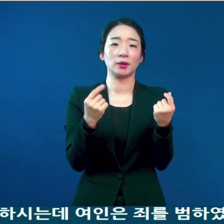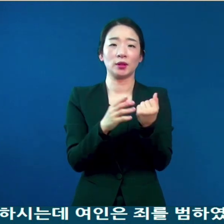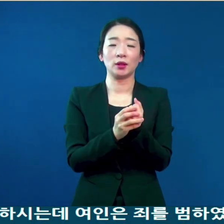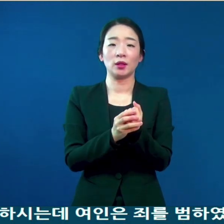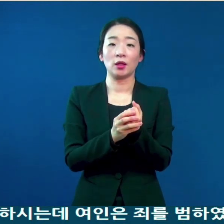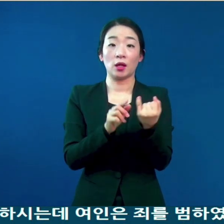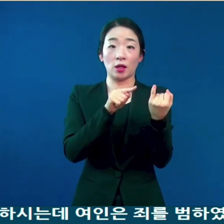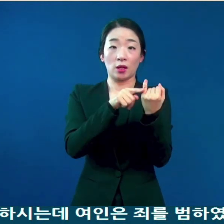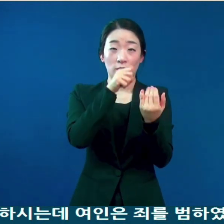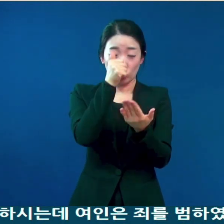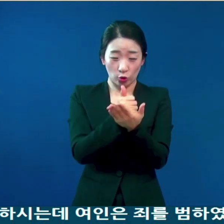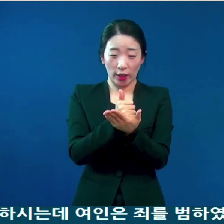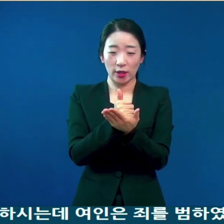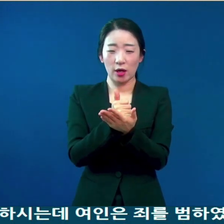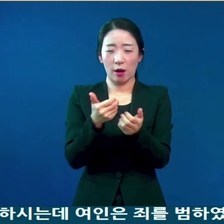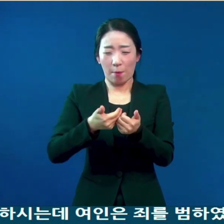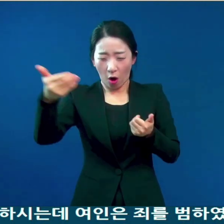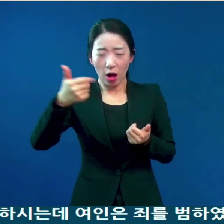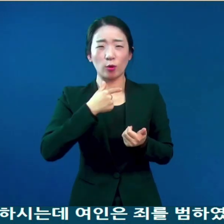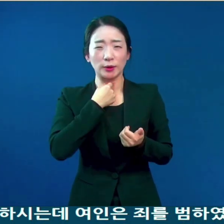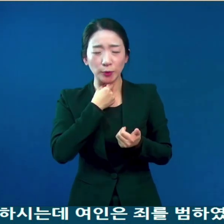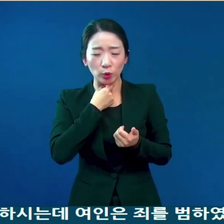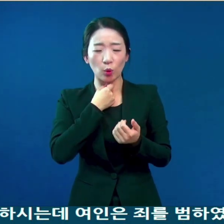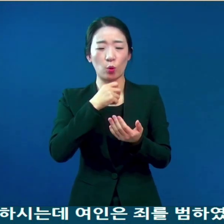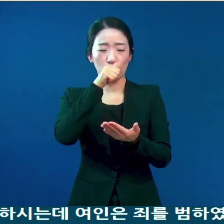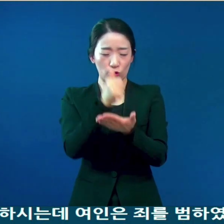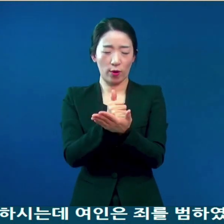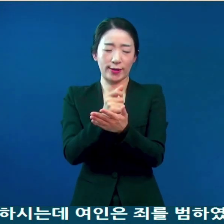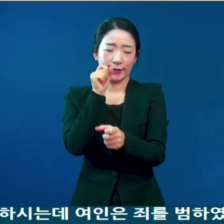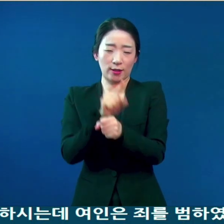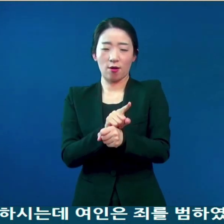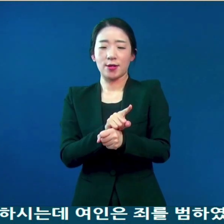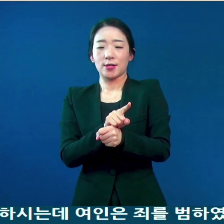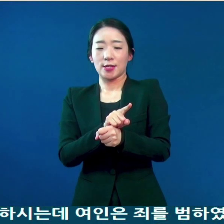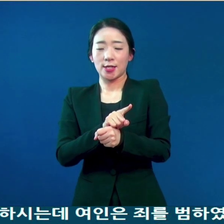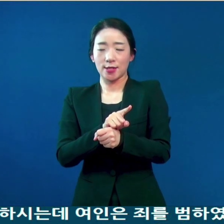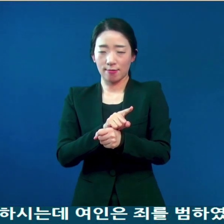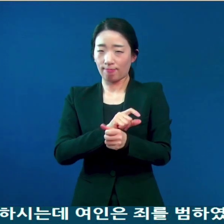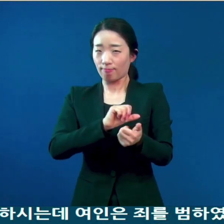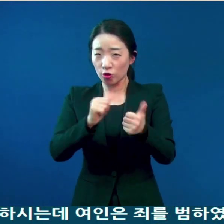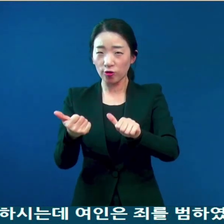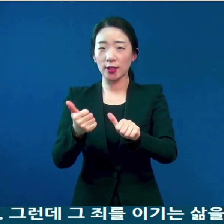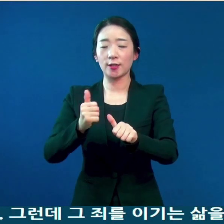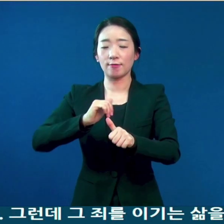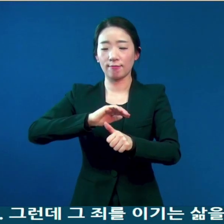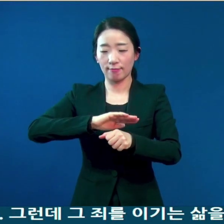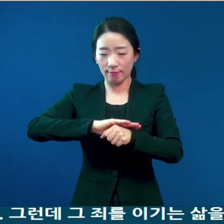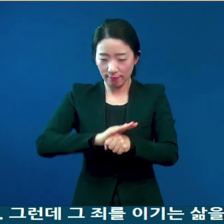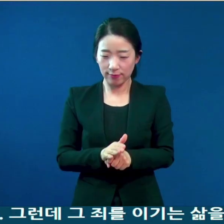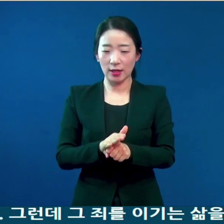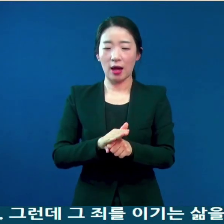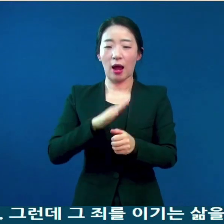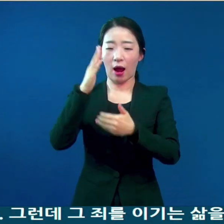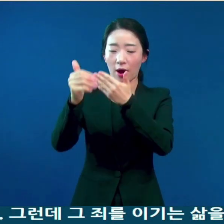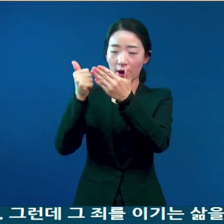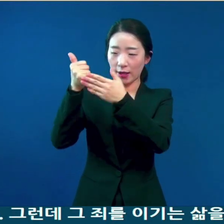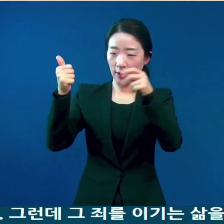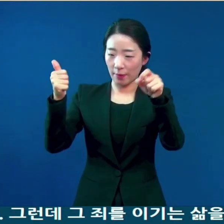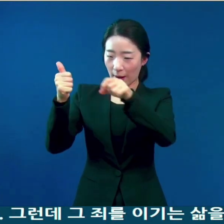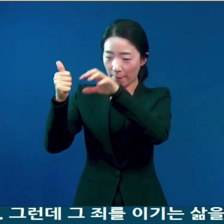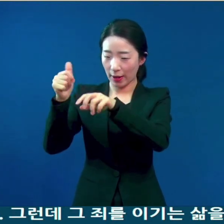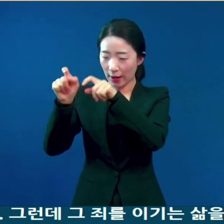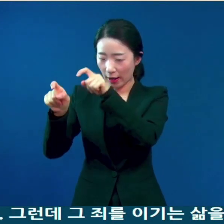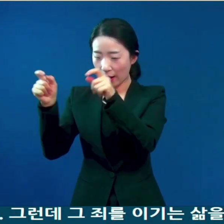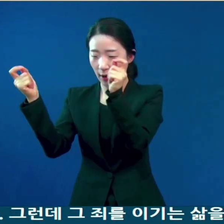죄를 멀리하고 싶은 마음이 생겼고 죄성을 죽이려는 노력이 더 강해졌으며 결국 하나님께 가까이 가는 것이